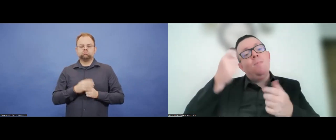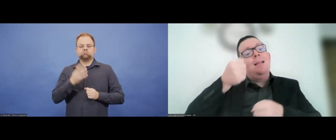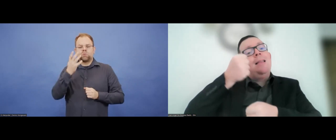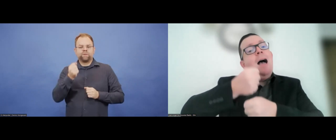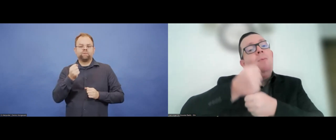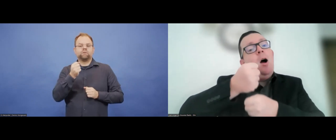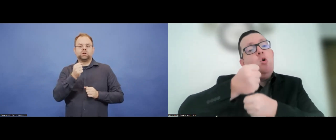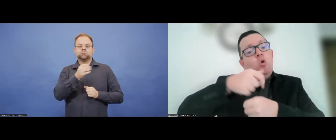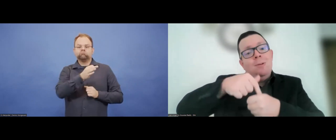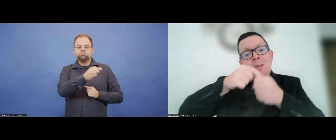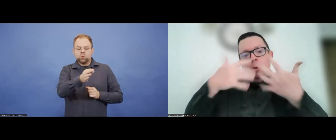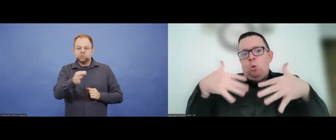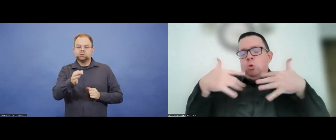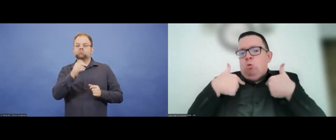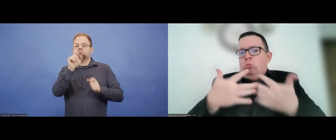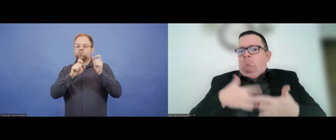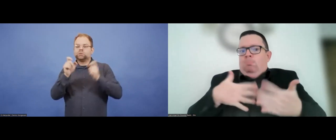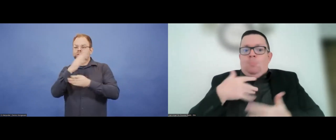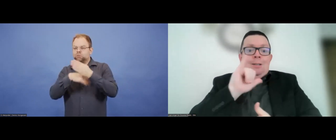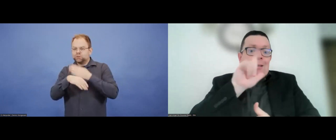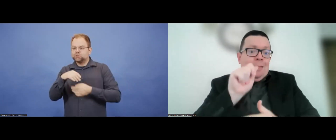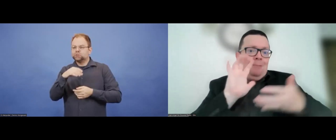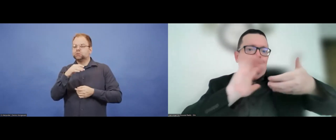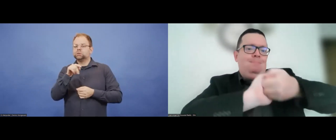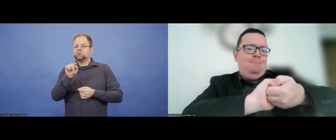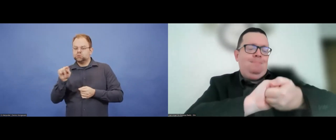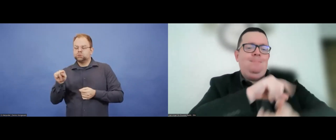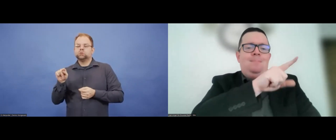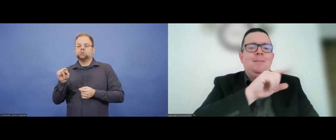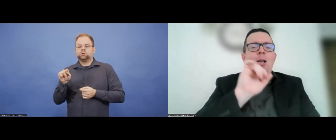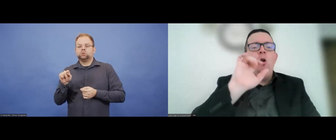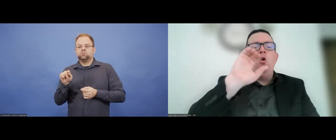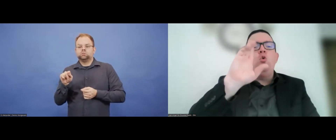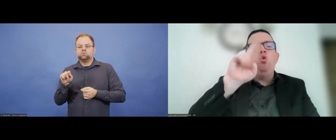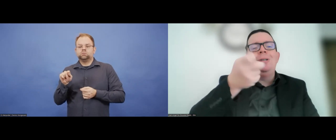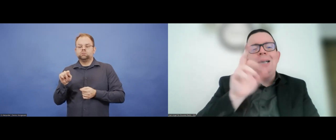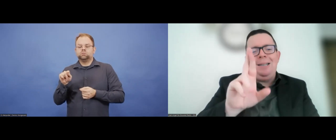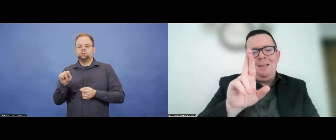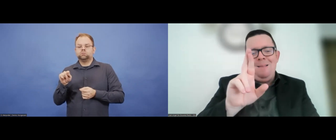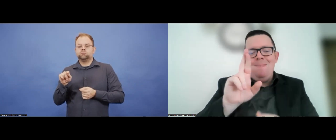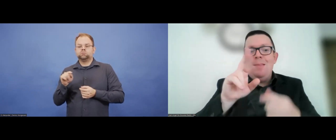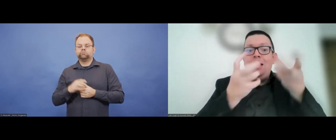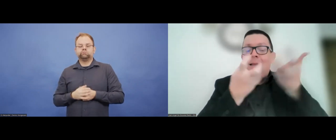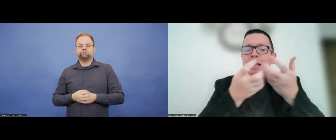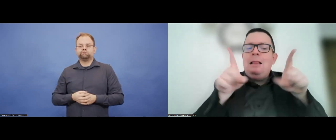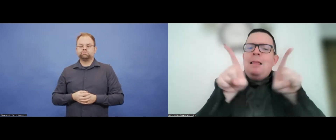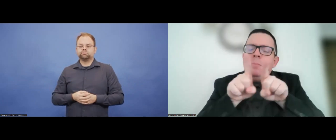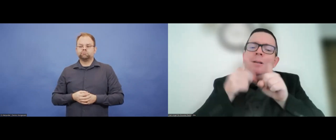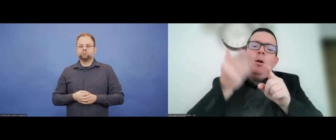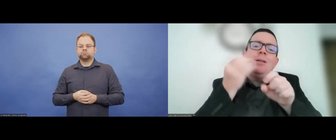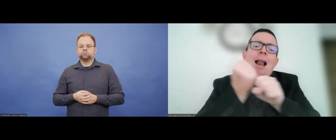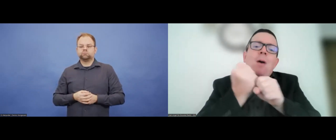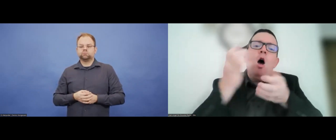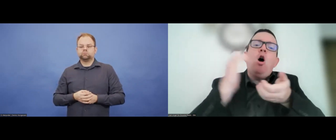es llevarnos a la reflexión, indicarnos que hay un gran trabajo por delante y que ese trabajo que nosotros